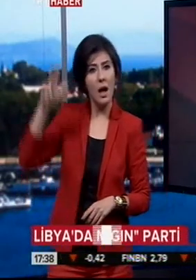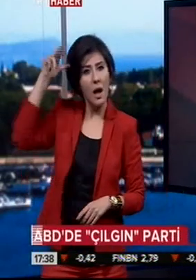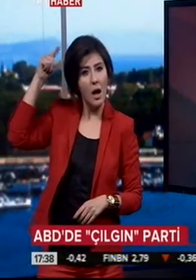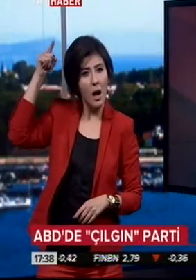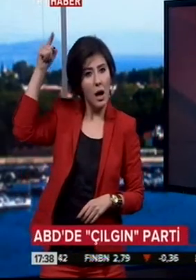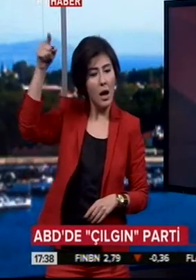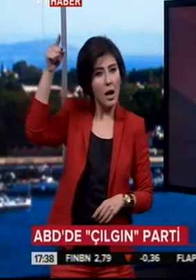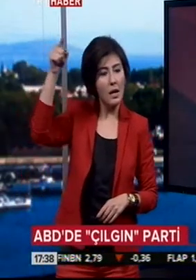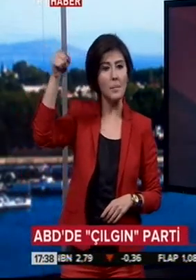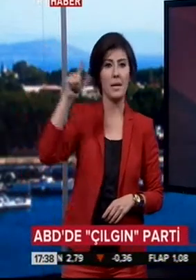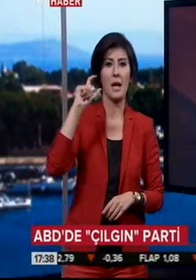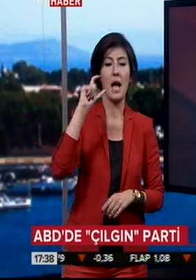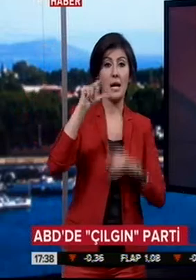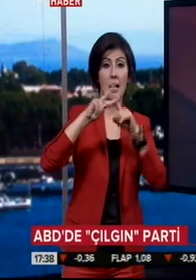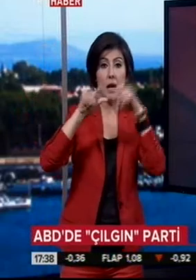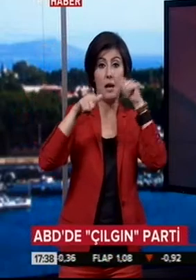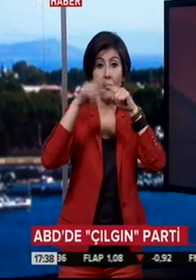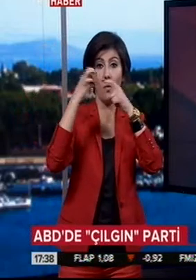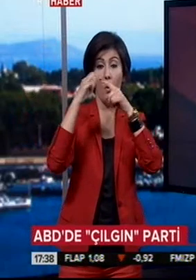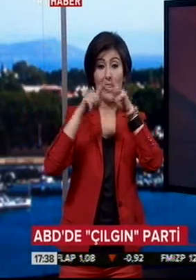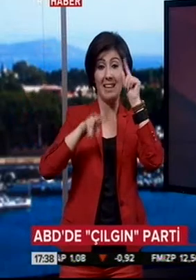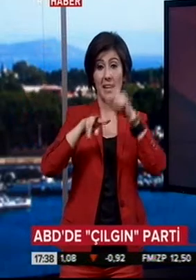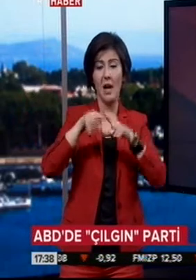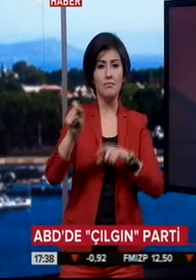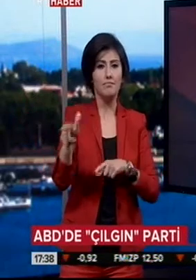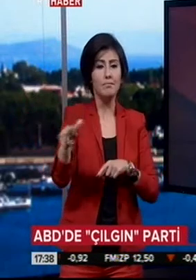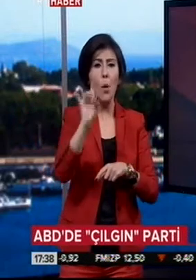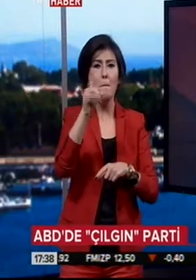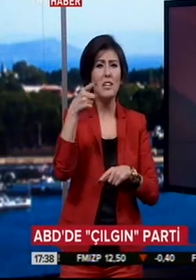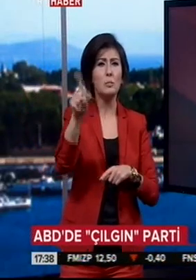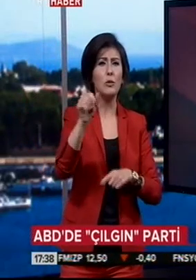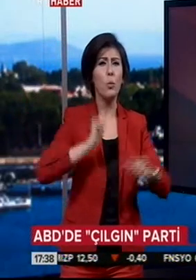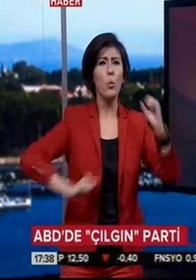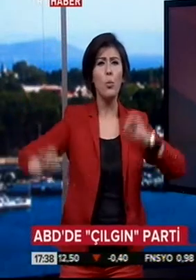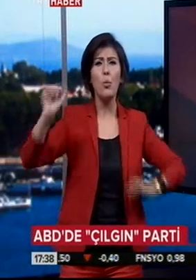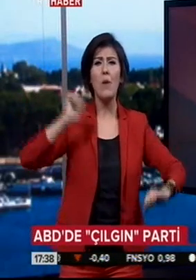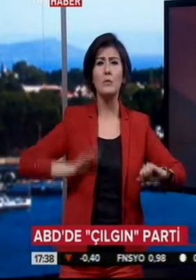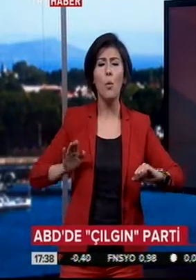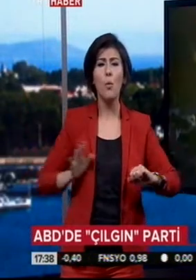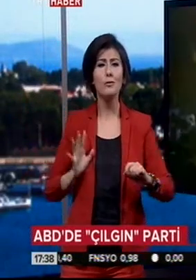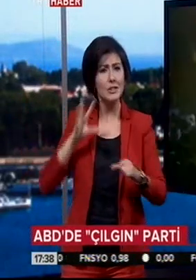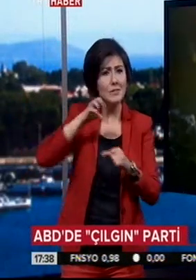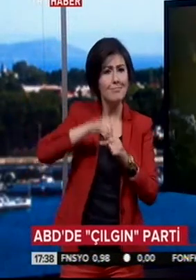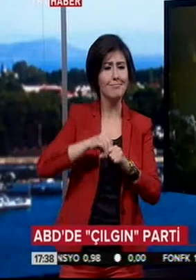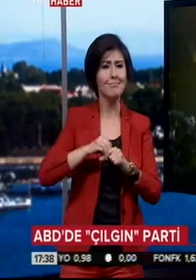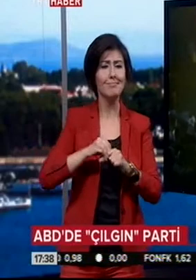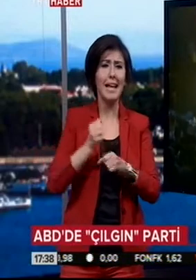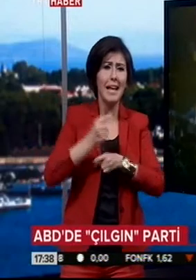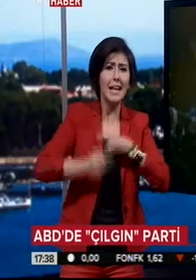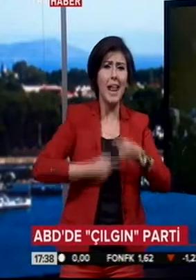Amerika Birleşik Devletleri'nin Kaliforniya eyaletinde 15 bin üniversite öğrencisinin katıldığı geleneksel bahar